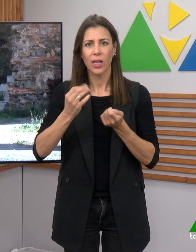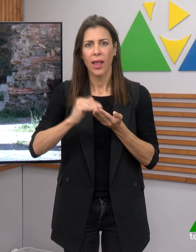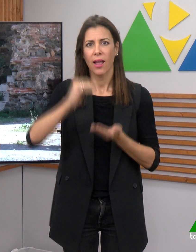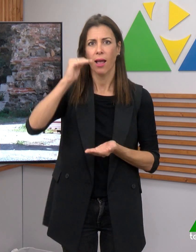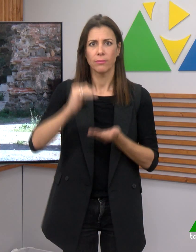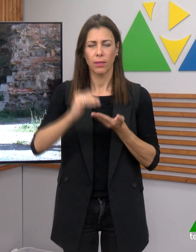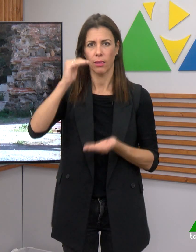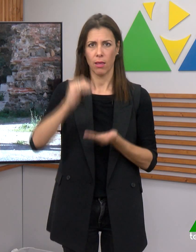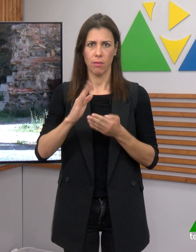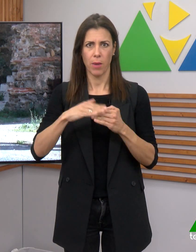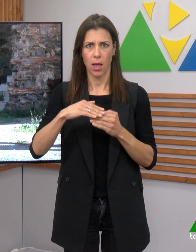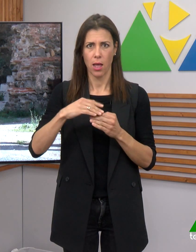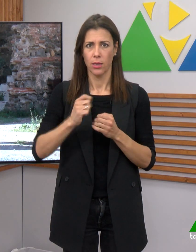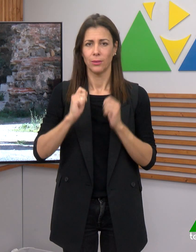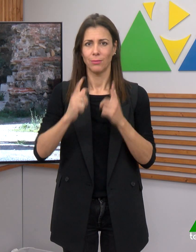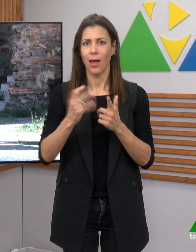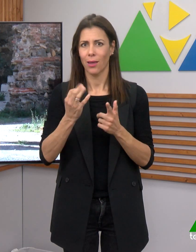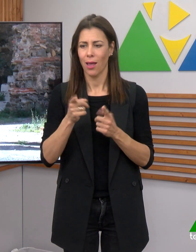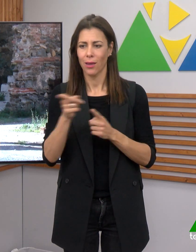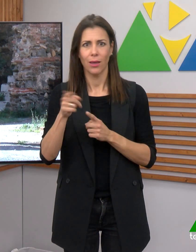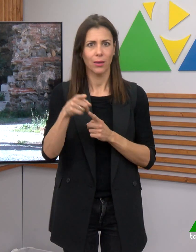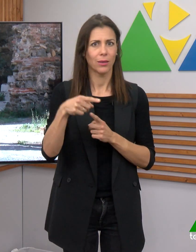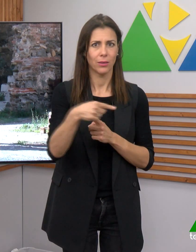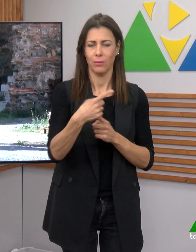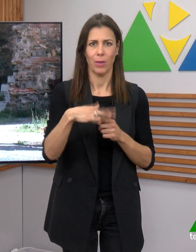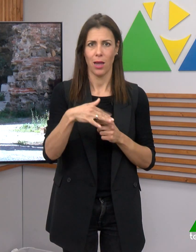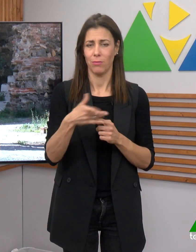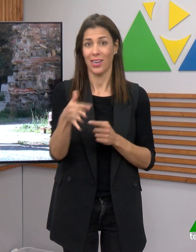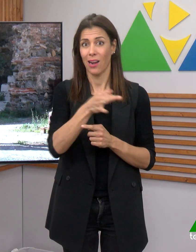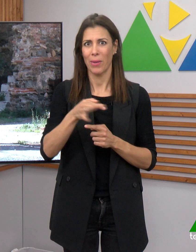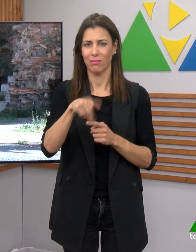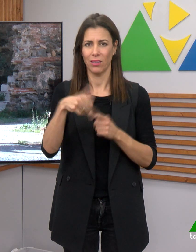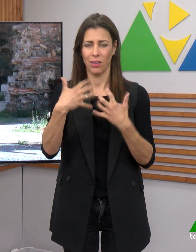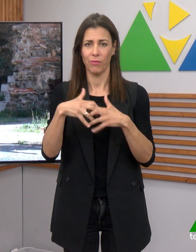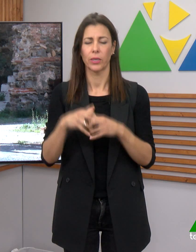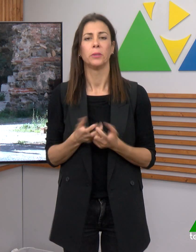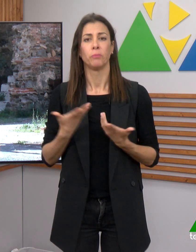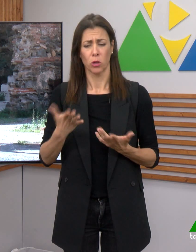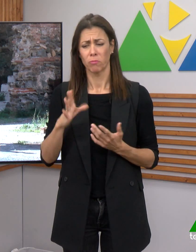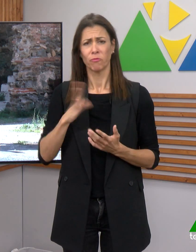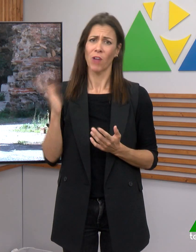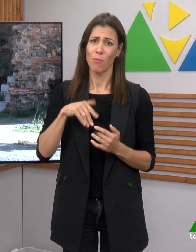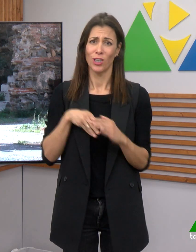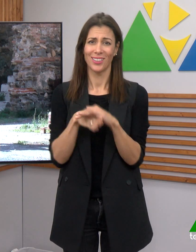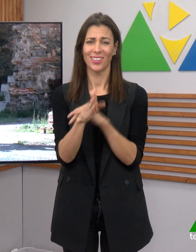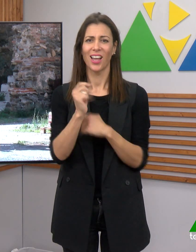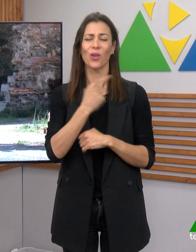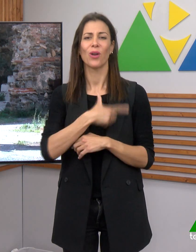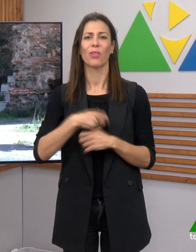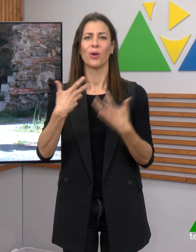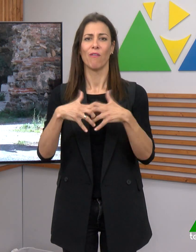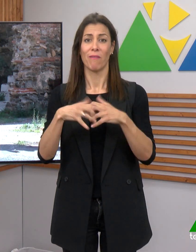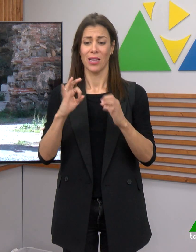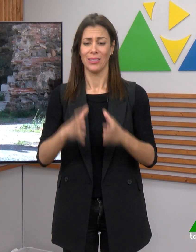se tenía que distribuir a unos sitios o a otros de la fábrica. Pues si te parece, vamos a meternos en ese corazón de la fábrica, que son las